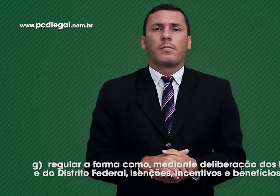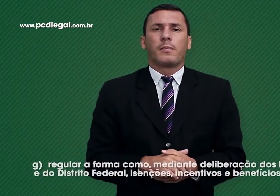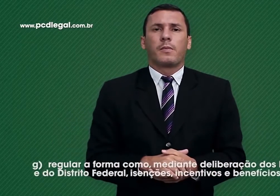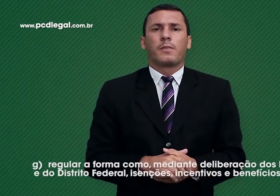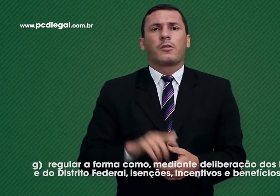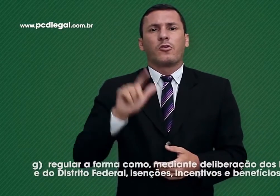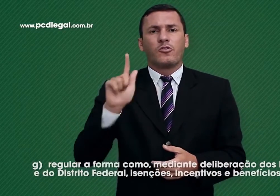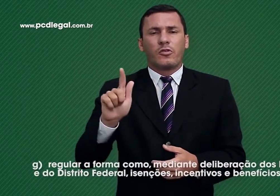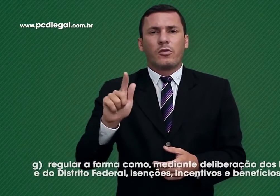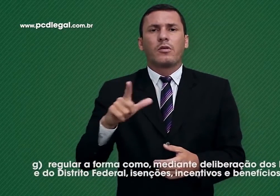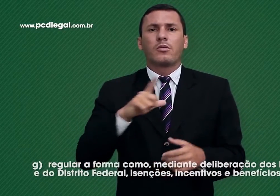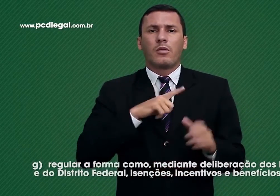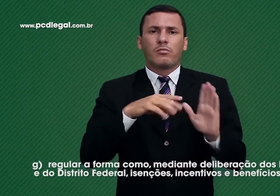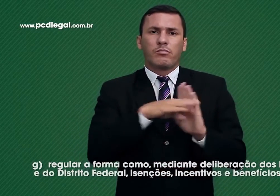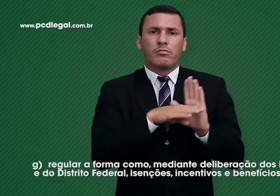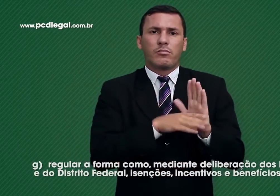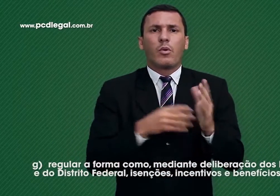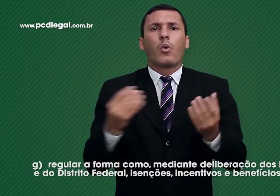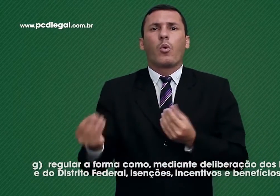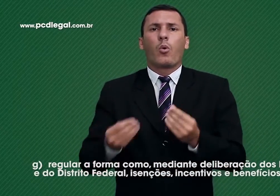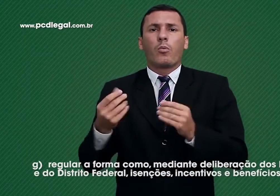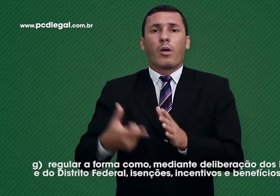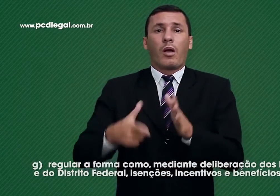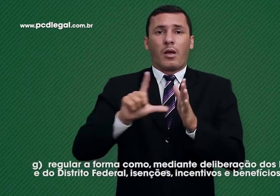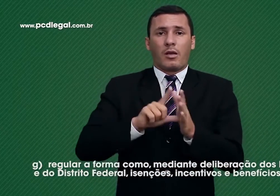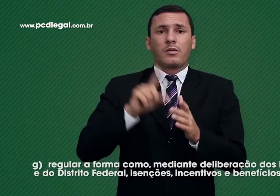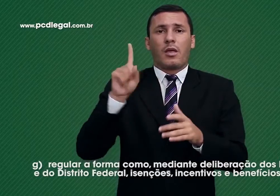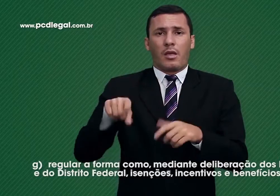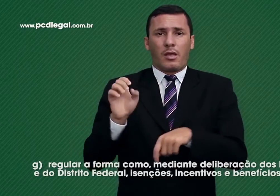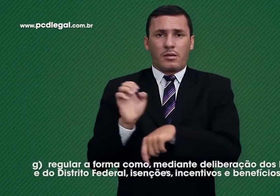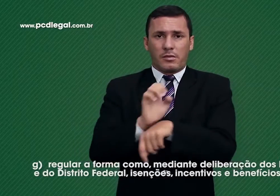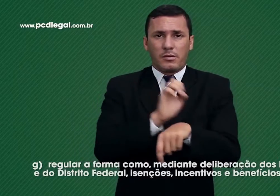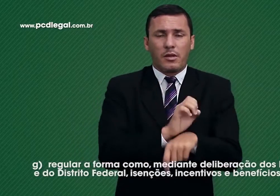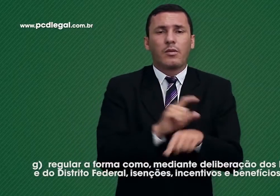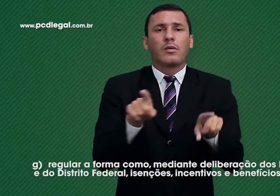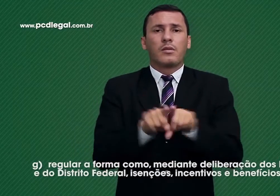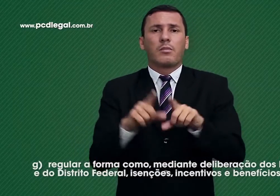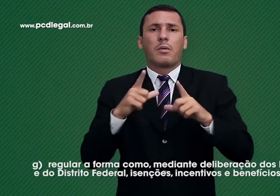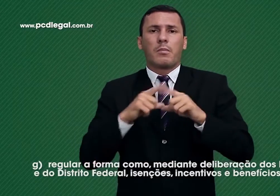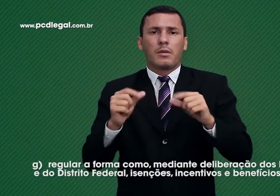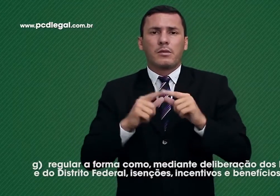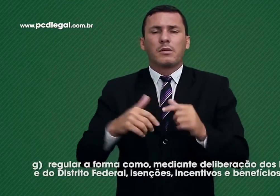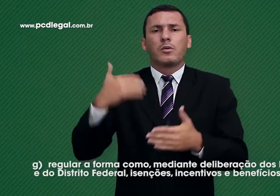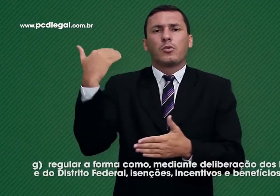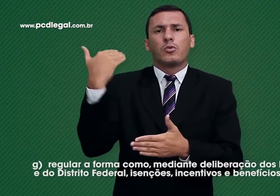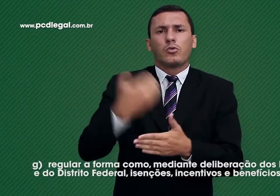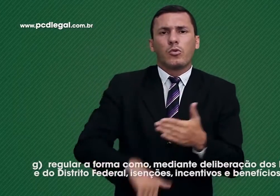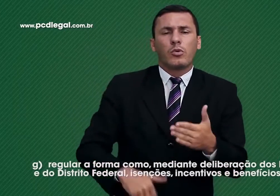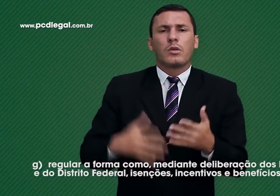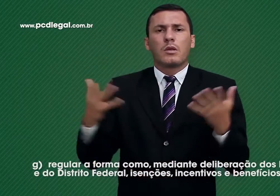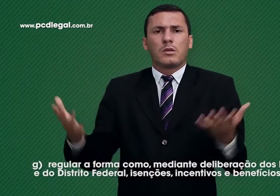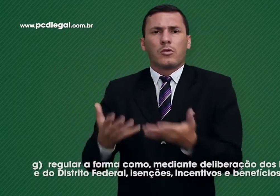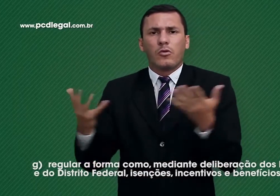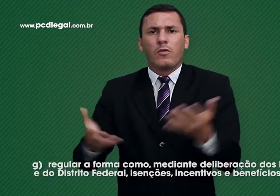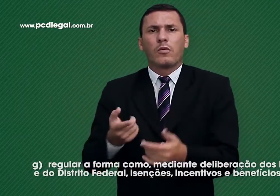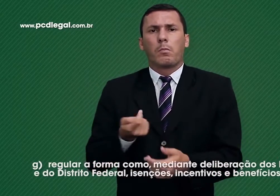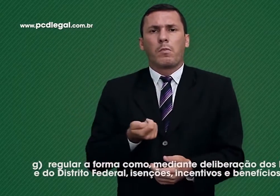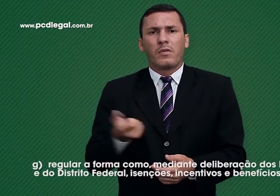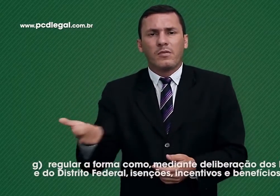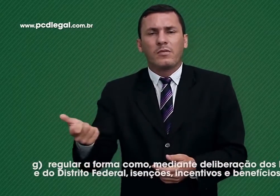mercadorias. G. Regular a forma como, mediante deliberação dos estados e do Distrito Federal,